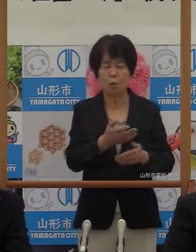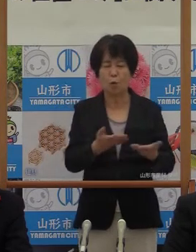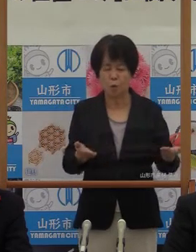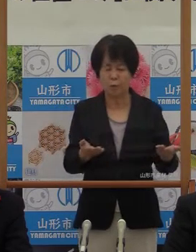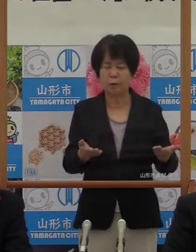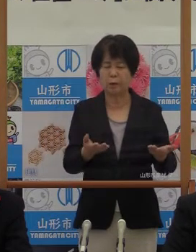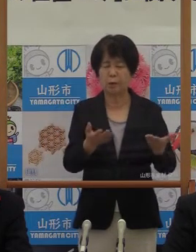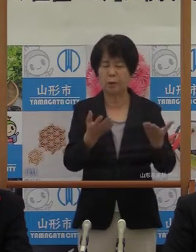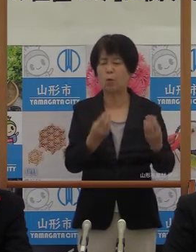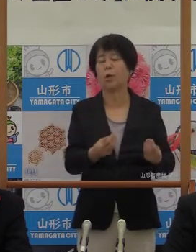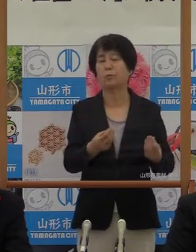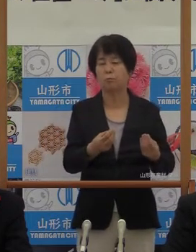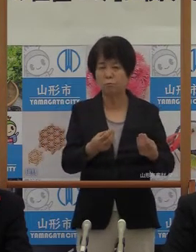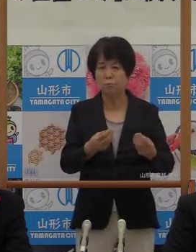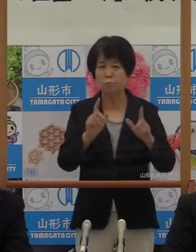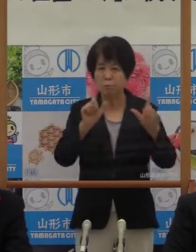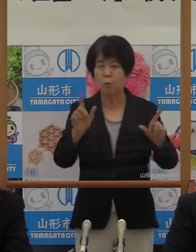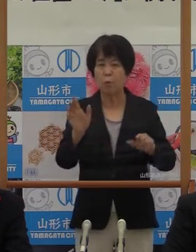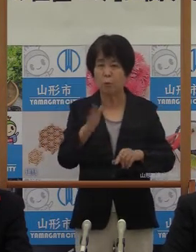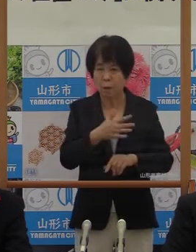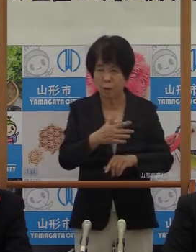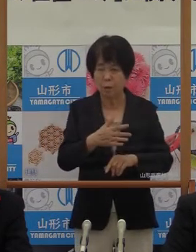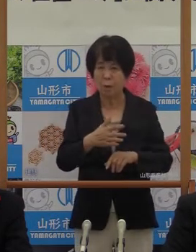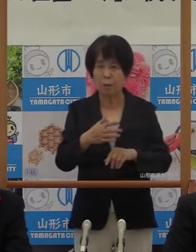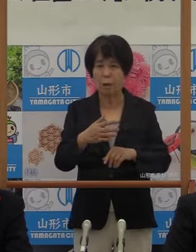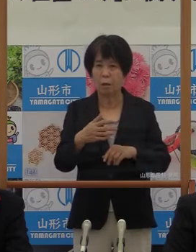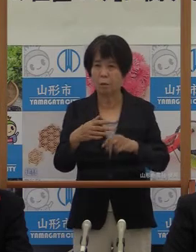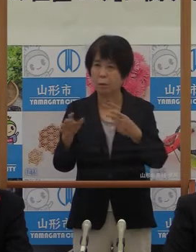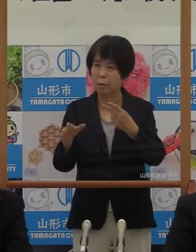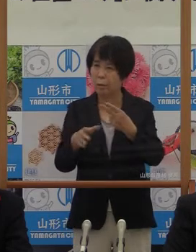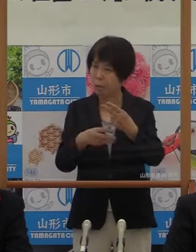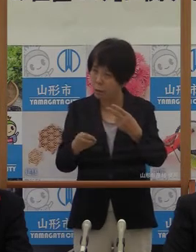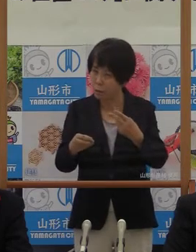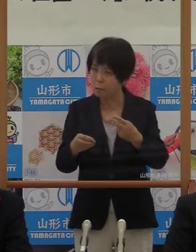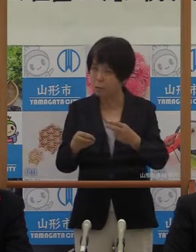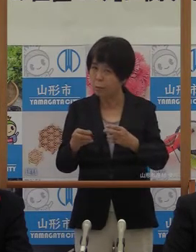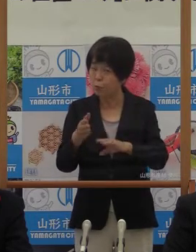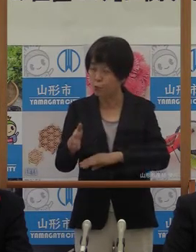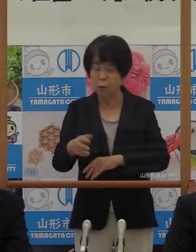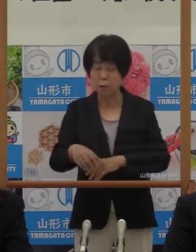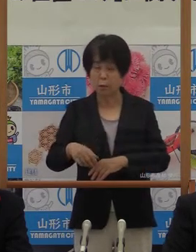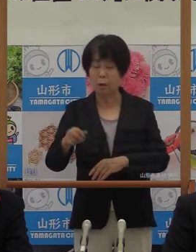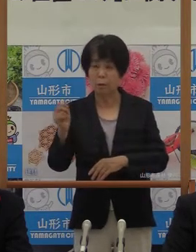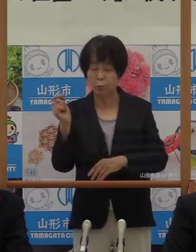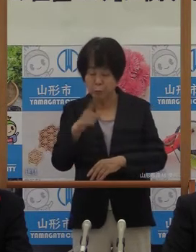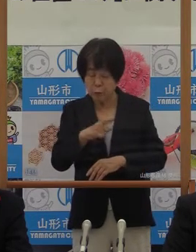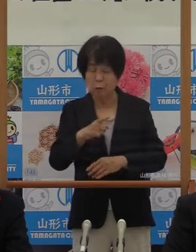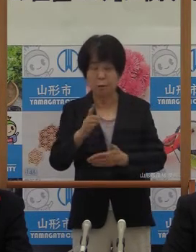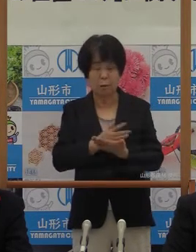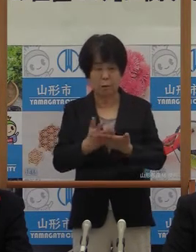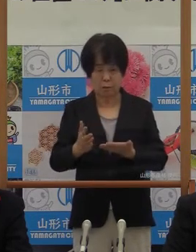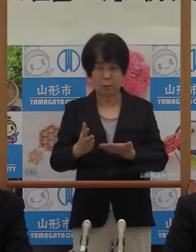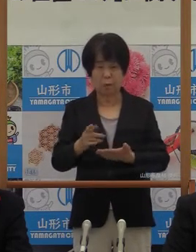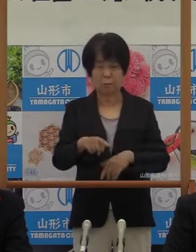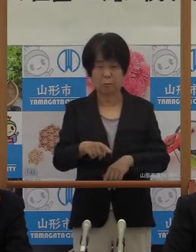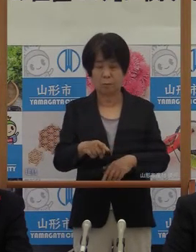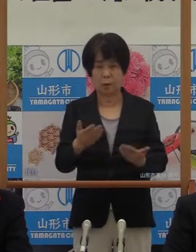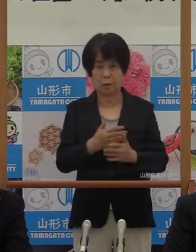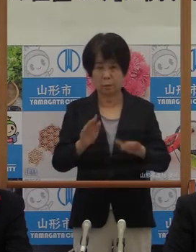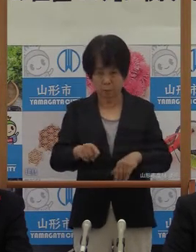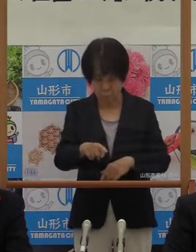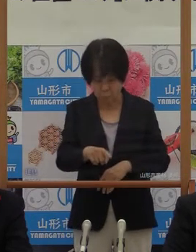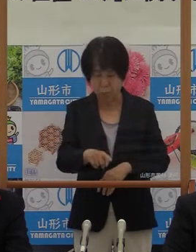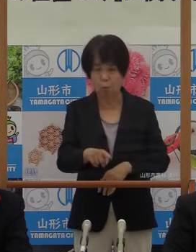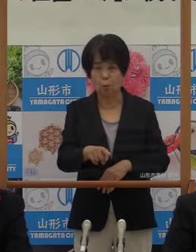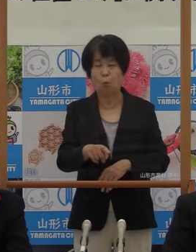2ヶ月弱ということで非常にこうスピーディーに今回の決断に、両者で、至ったんだなと思うん